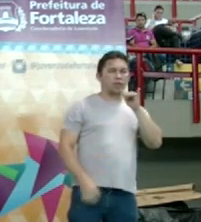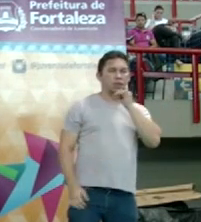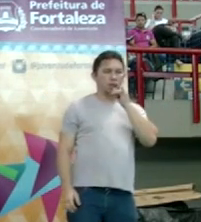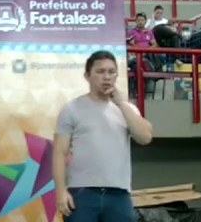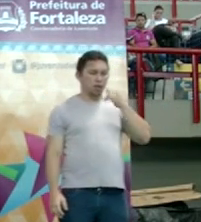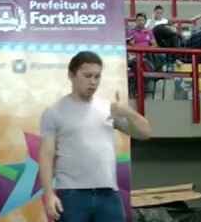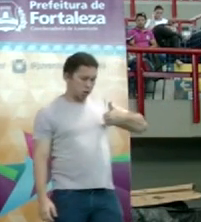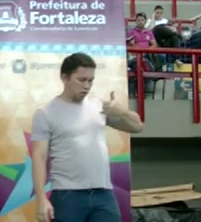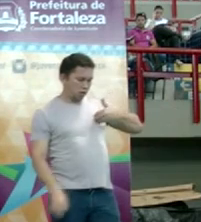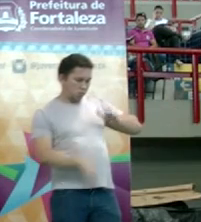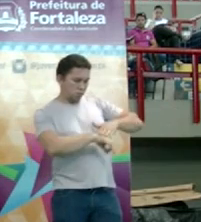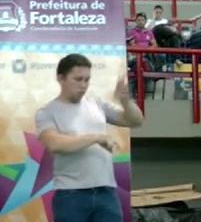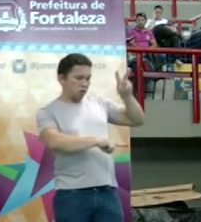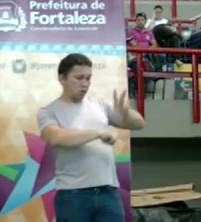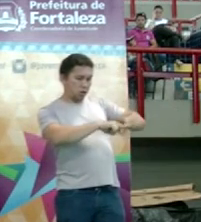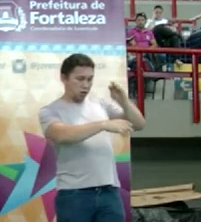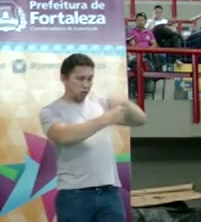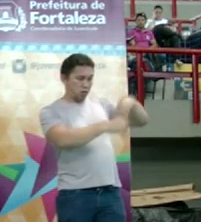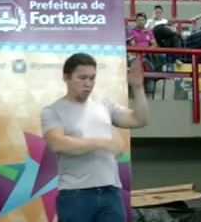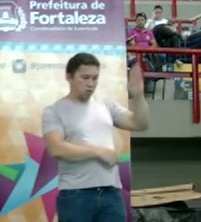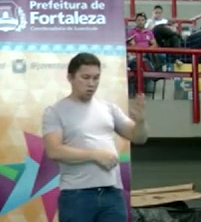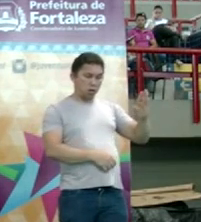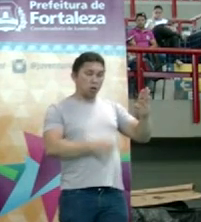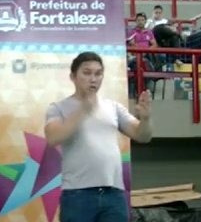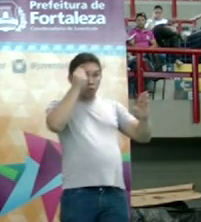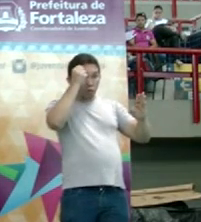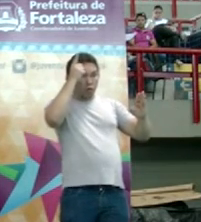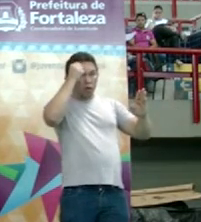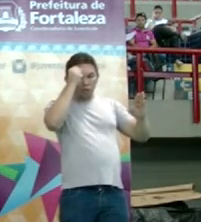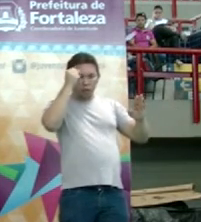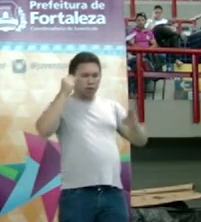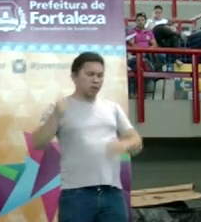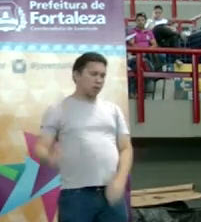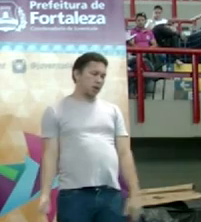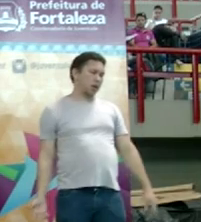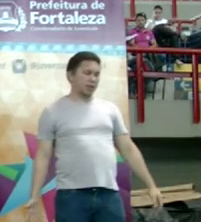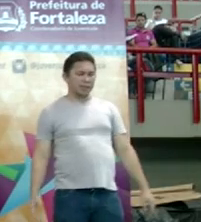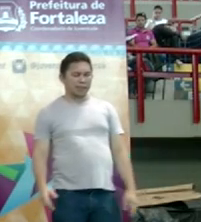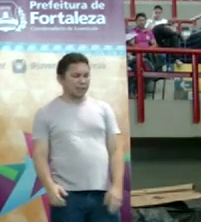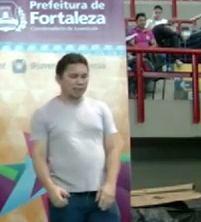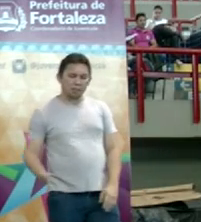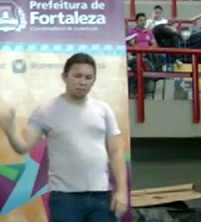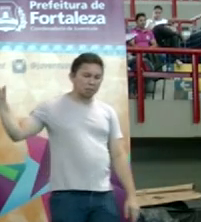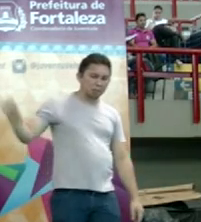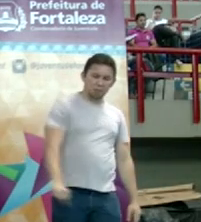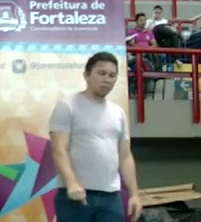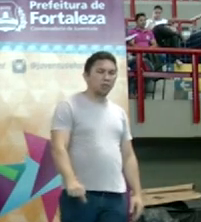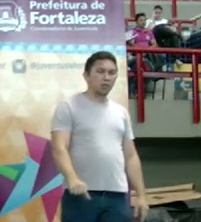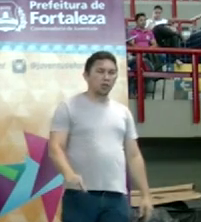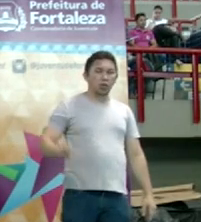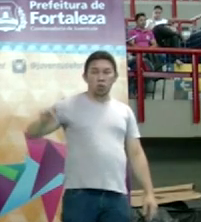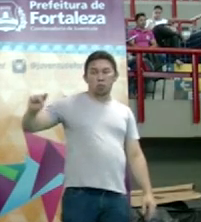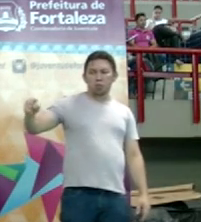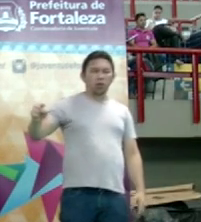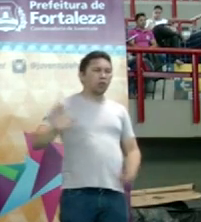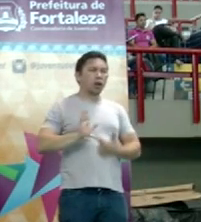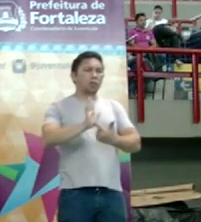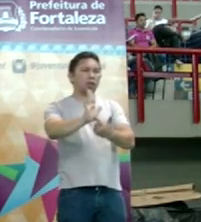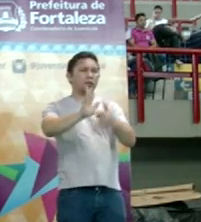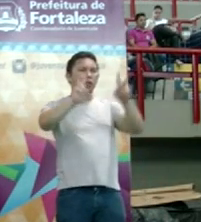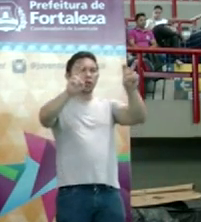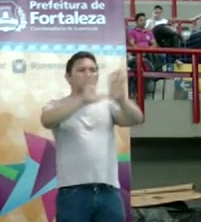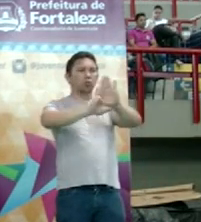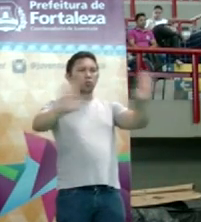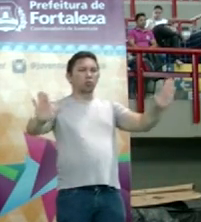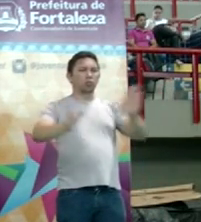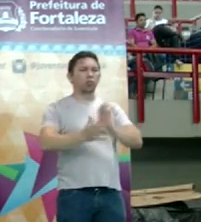a maioridade penal no Brasil é uma ideia absurda, ponto. Isso aí é a apresentação do tema.